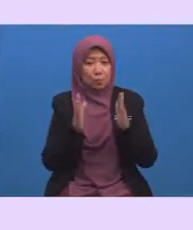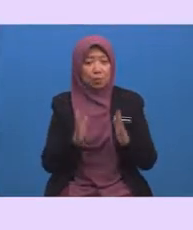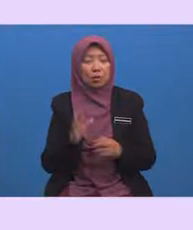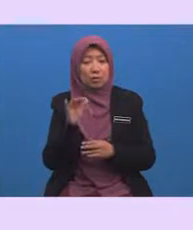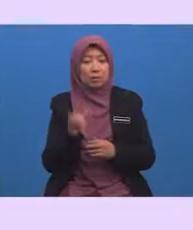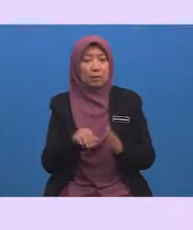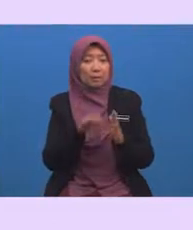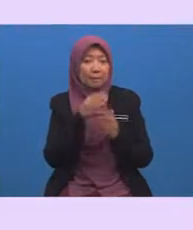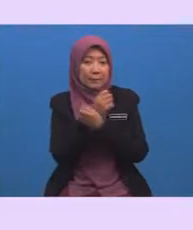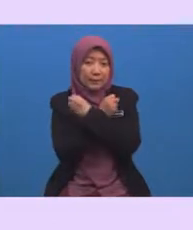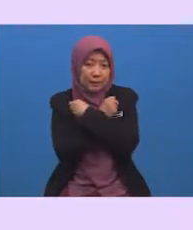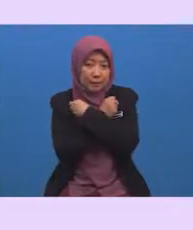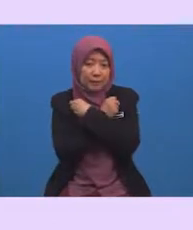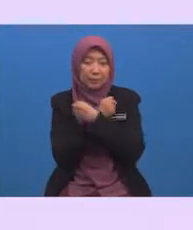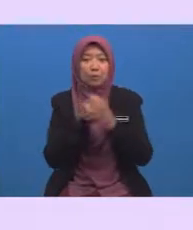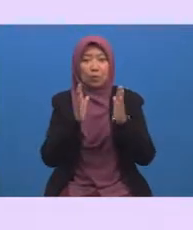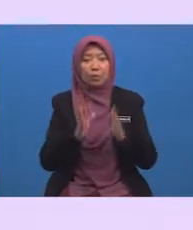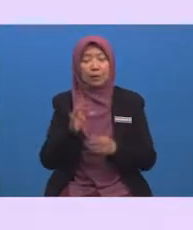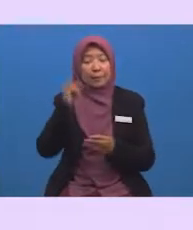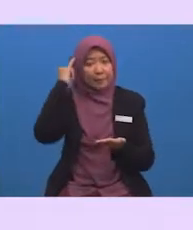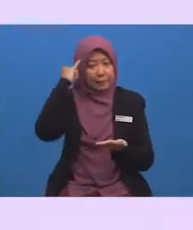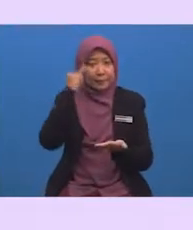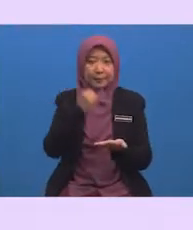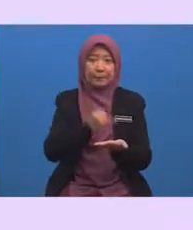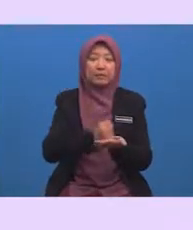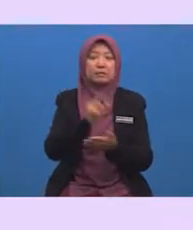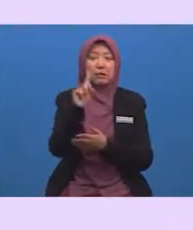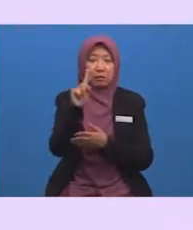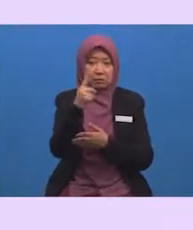khususnya kepada orang yang beriman sahaja.